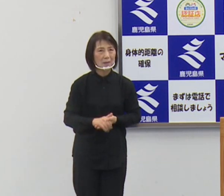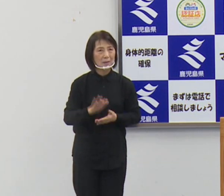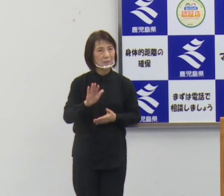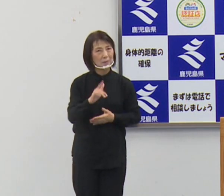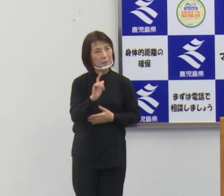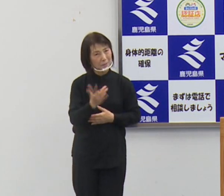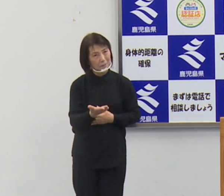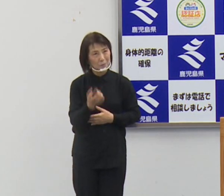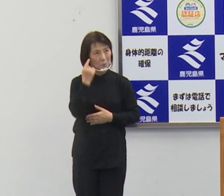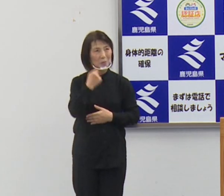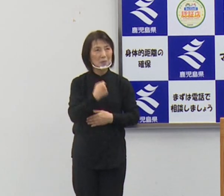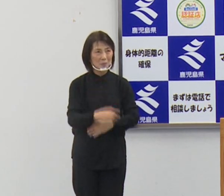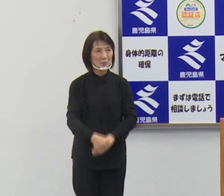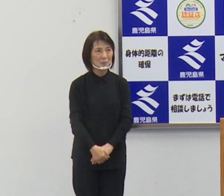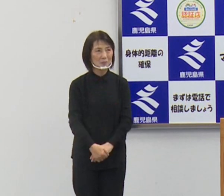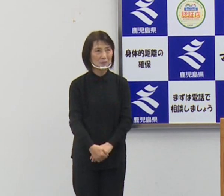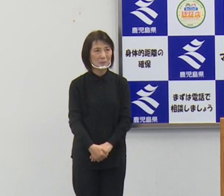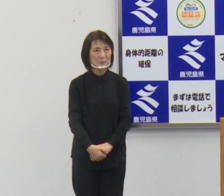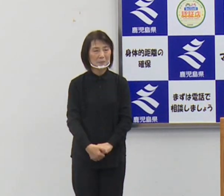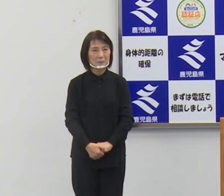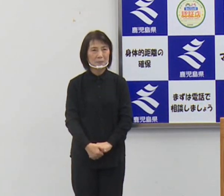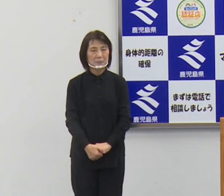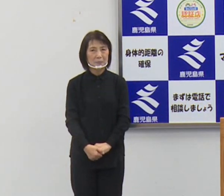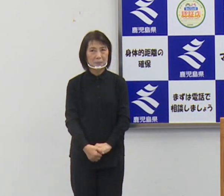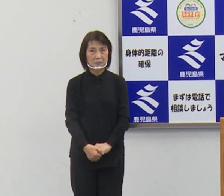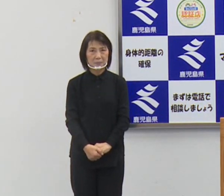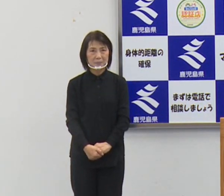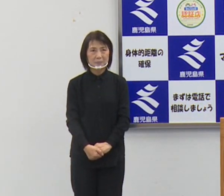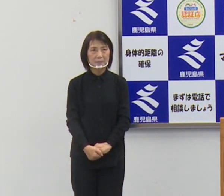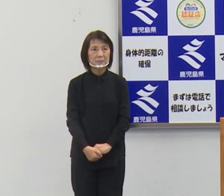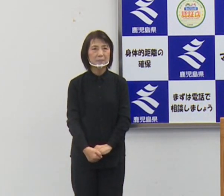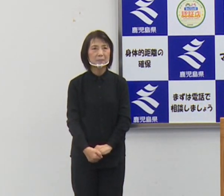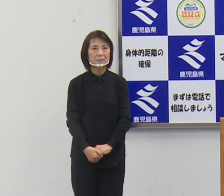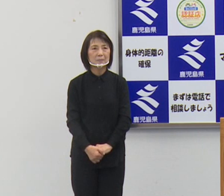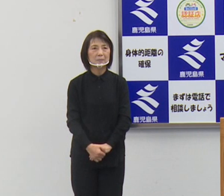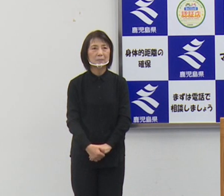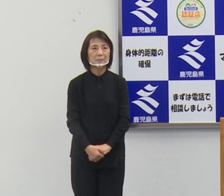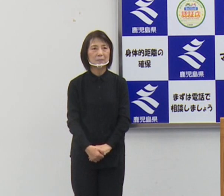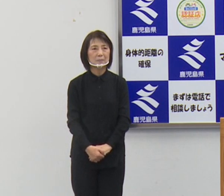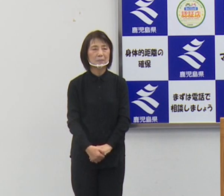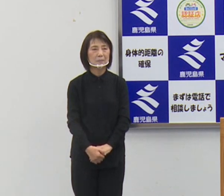ふうに思っております。 はい、分かりました。ありがとうございます。